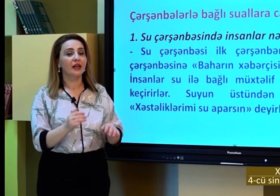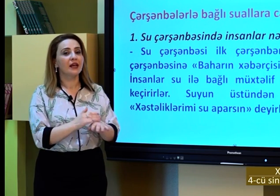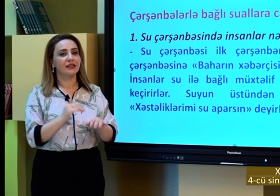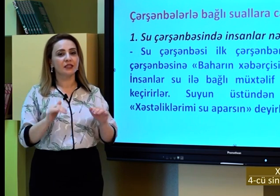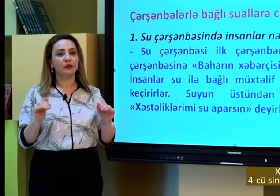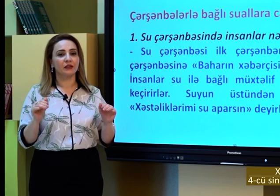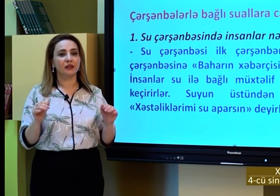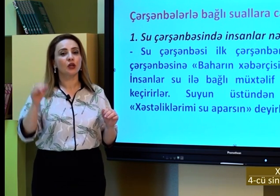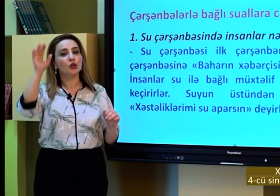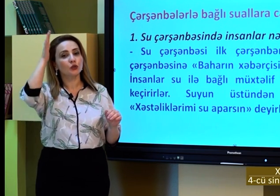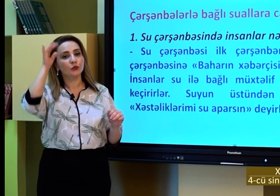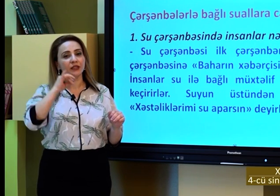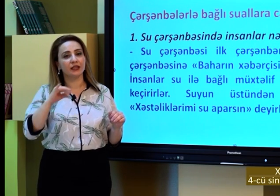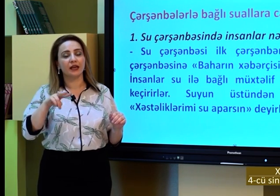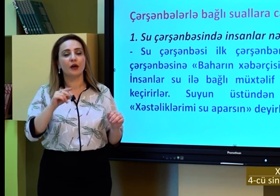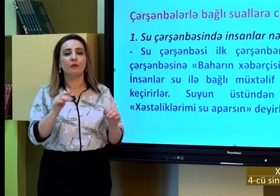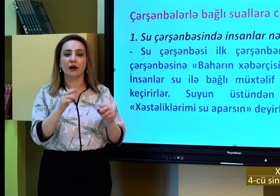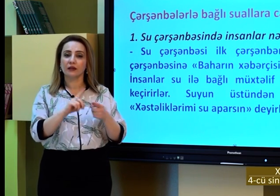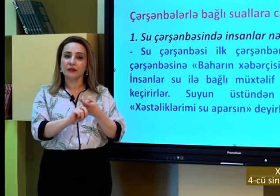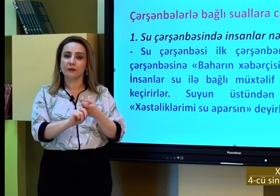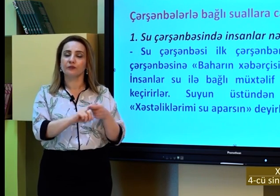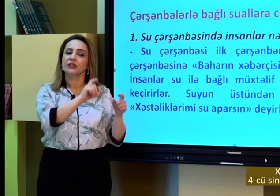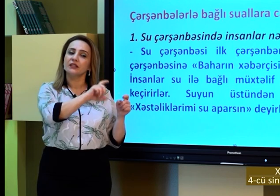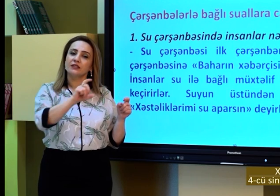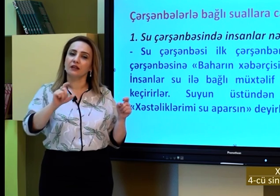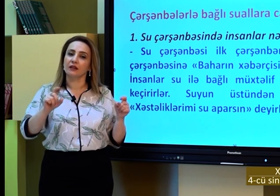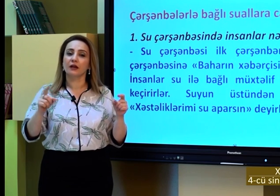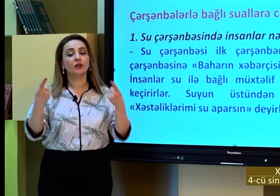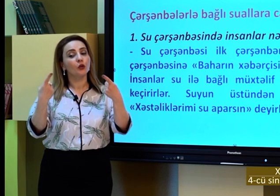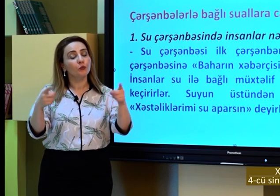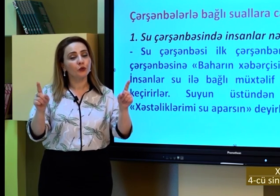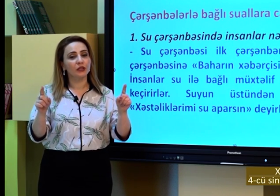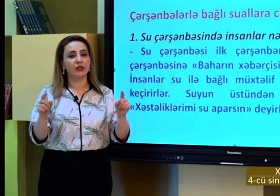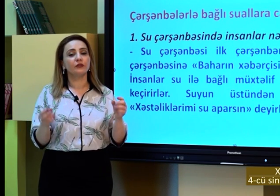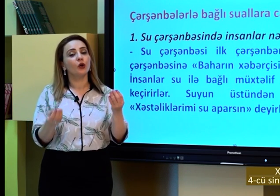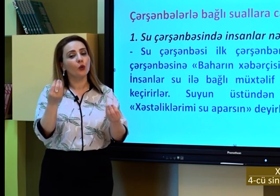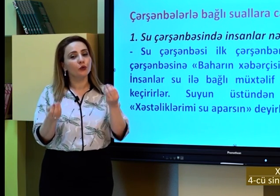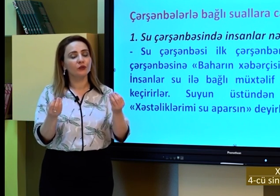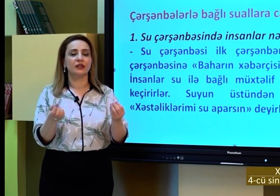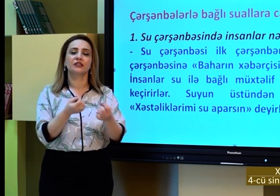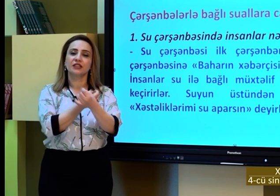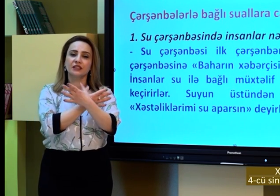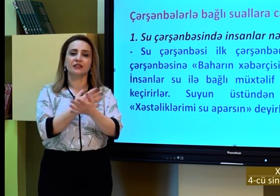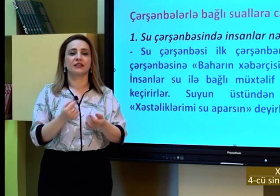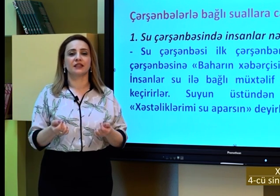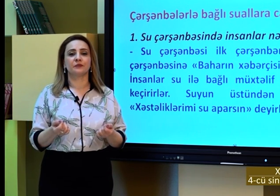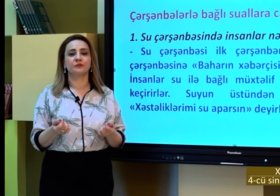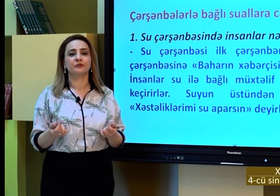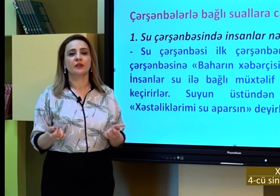Əziz balalar, su ilə bağlı insanlar müxtəlif oyunlar keçirdirlər